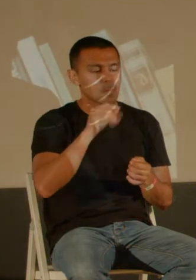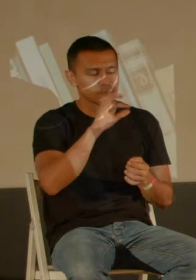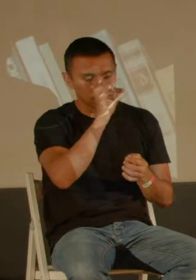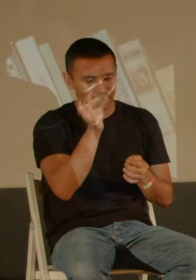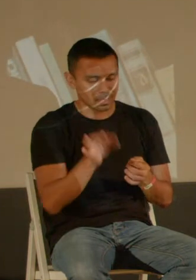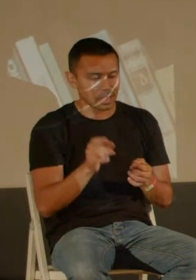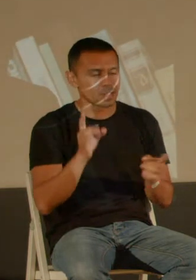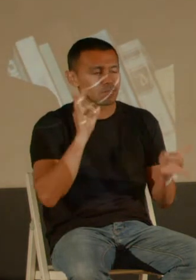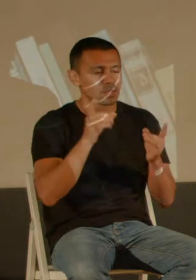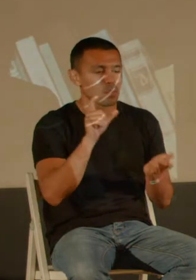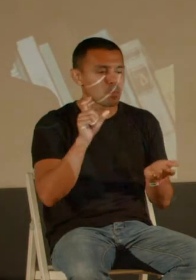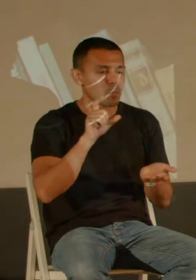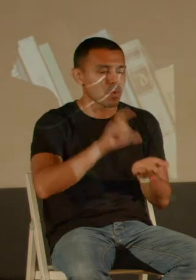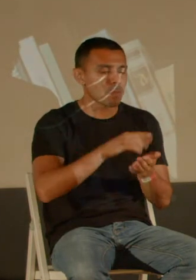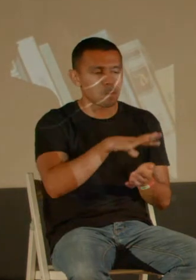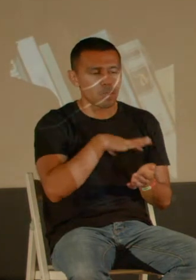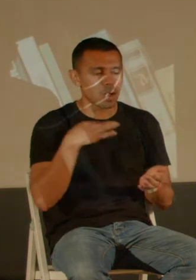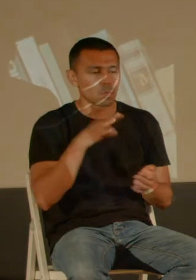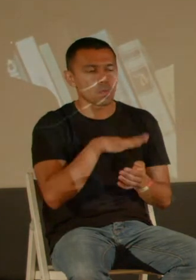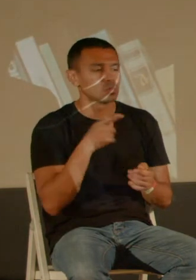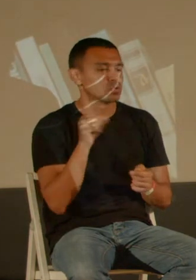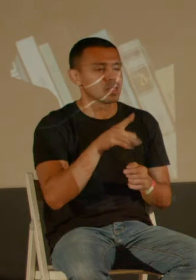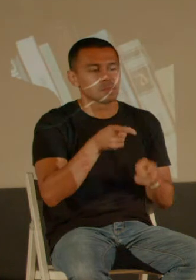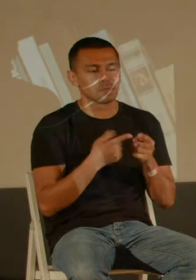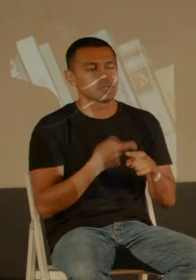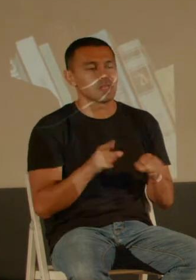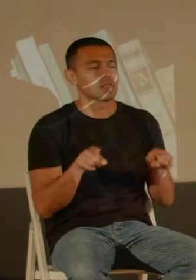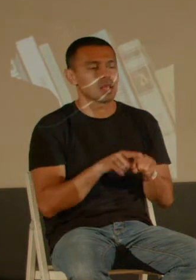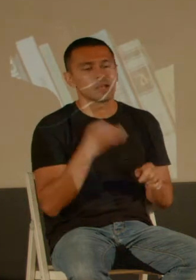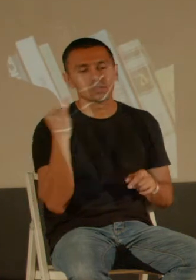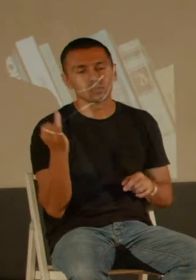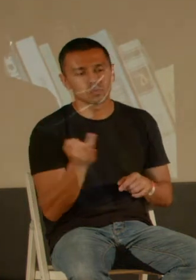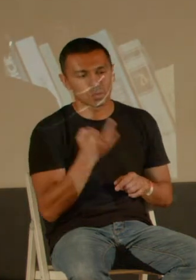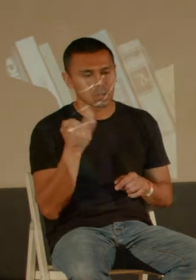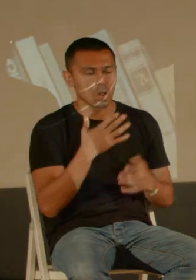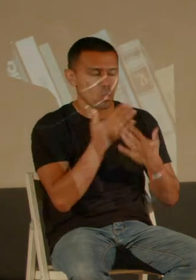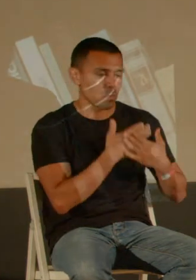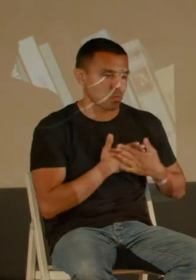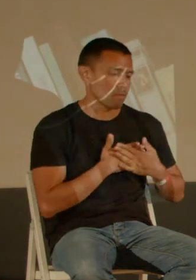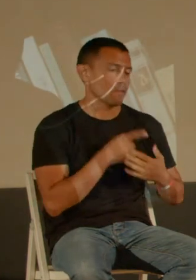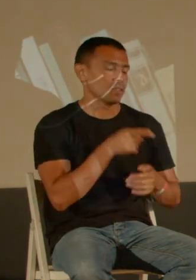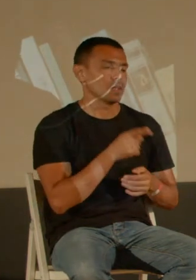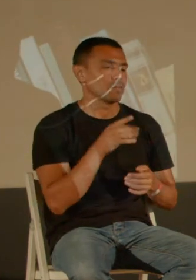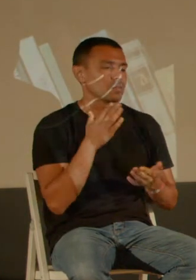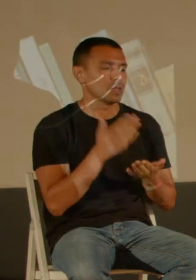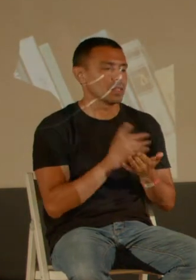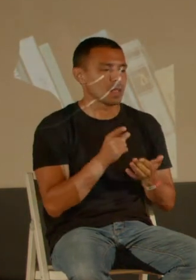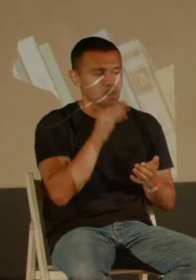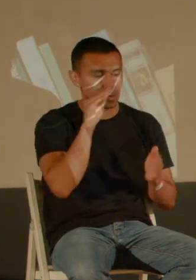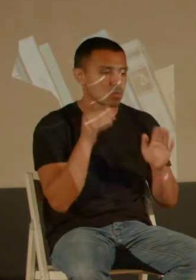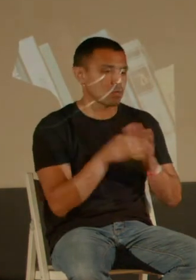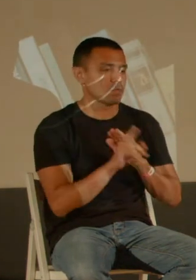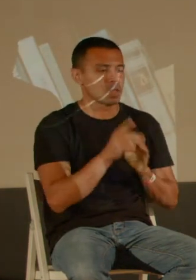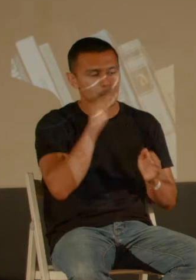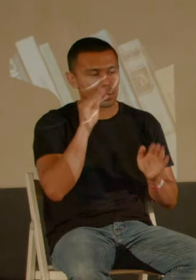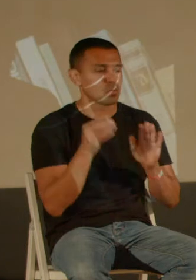дзвін бокалів, і багато-багато чого. Тобто, насправді, це є така історія любові, і вона її не приховує. Тобто